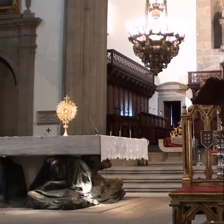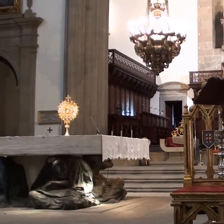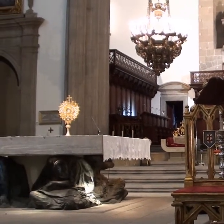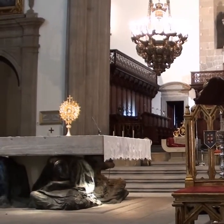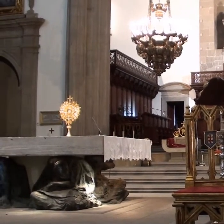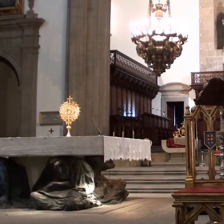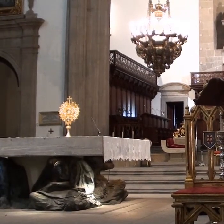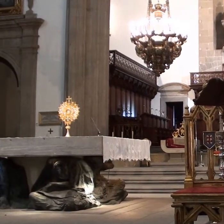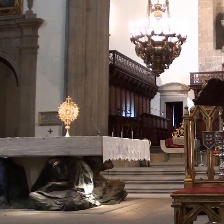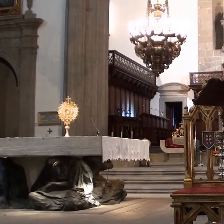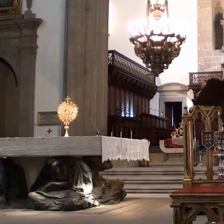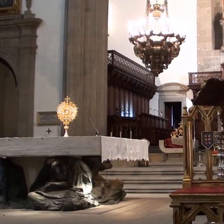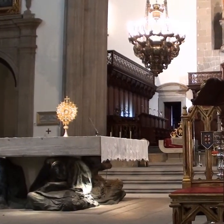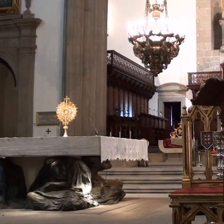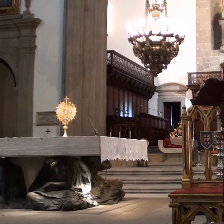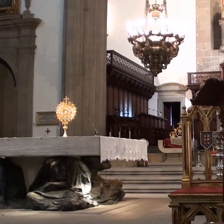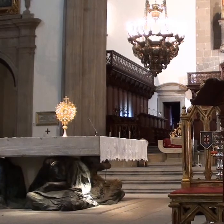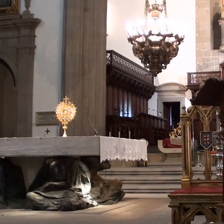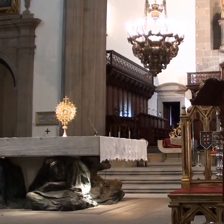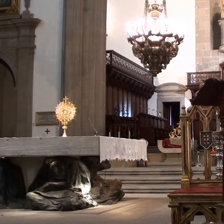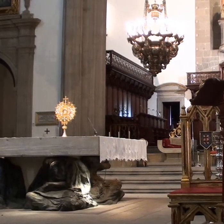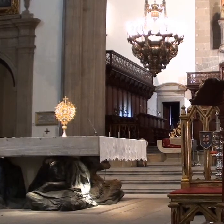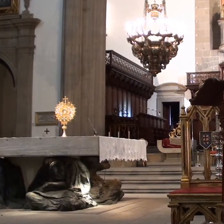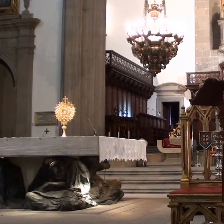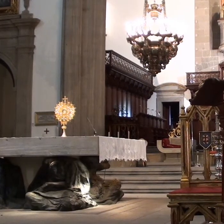familia las nuestras propias